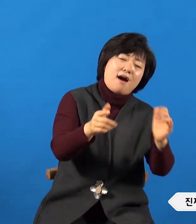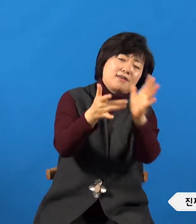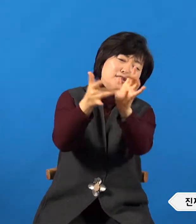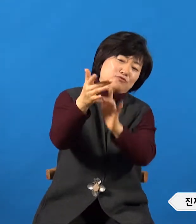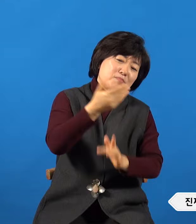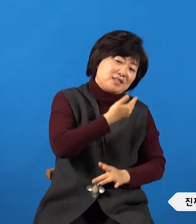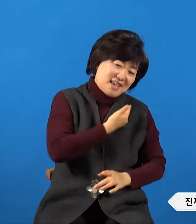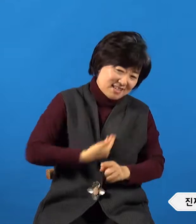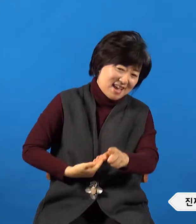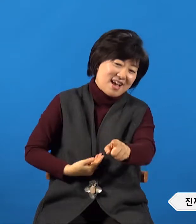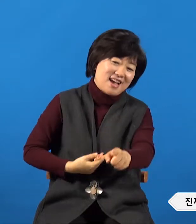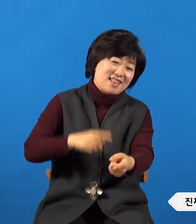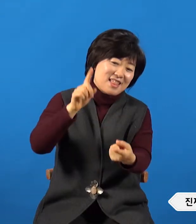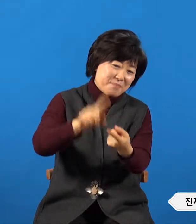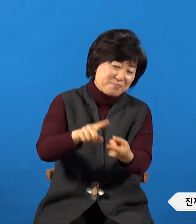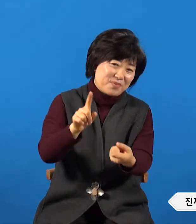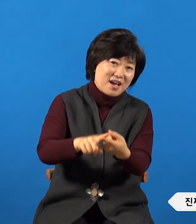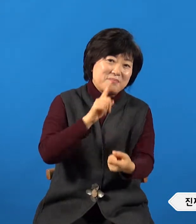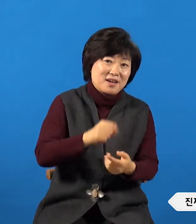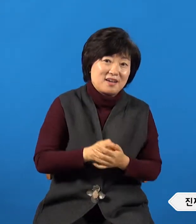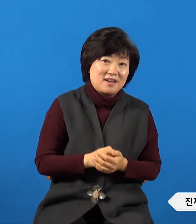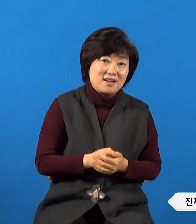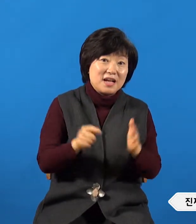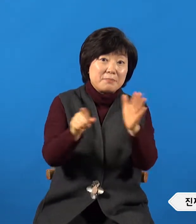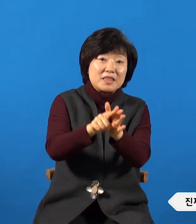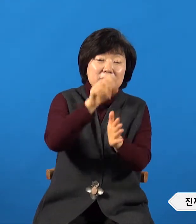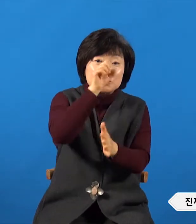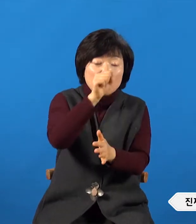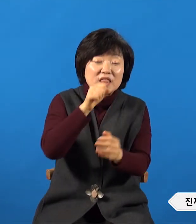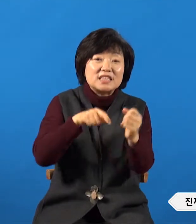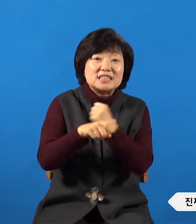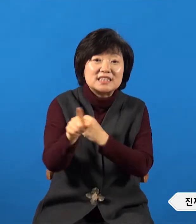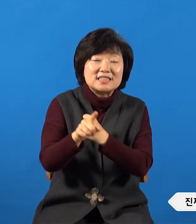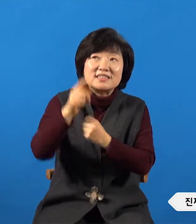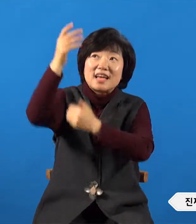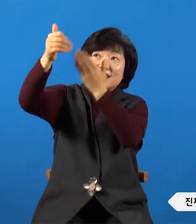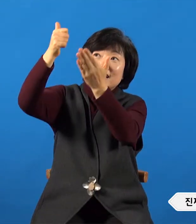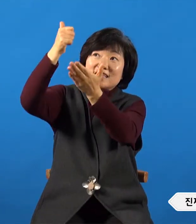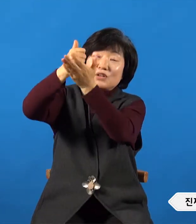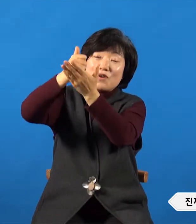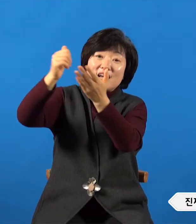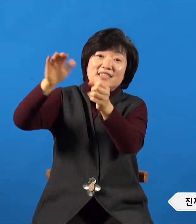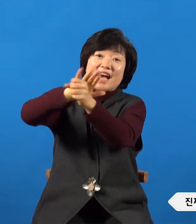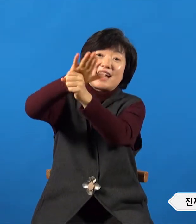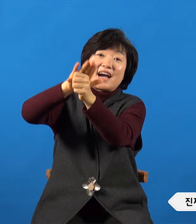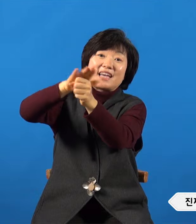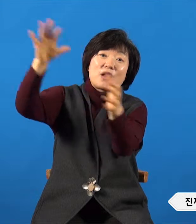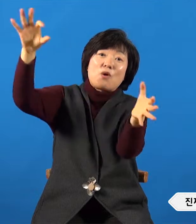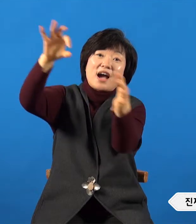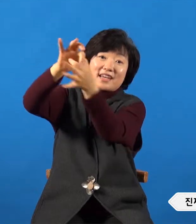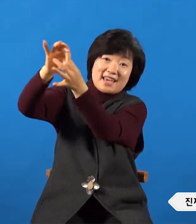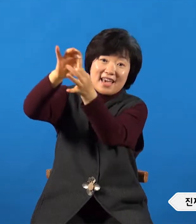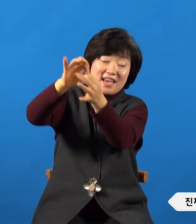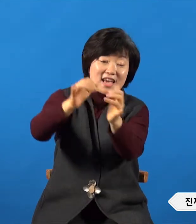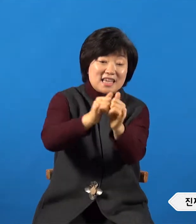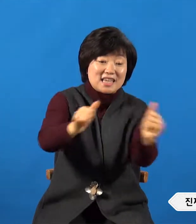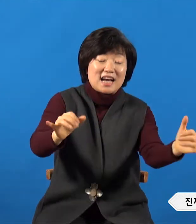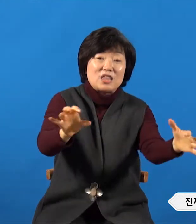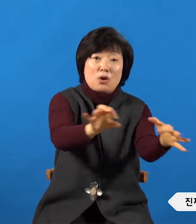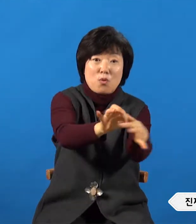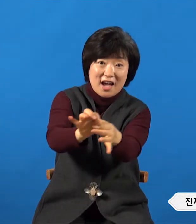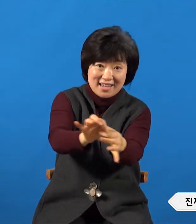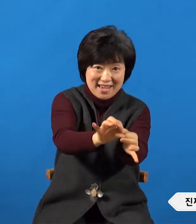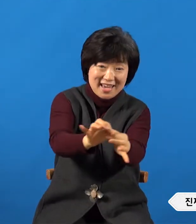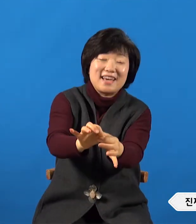줄 알리라. 믿음이 좋으면 하나님과의 깊은 사랑의 관계가 있으면 인간의